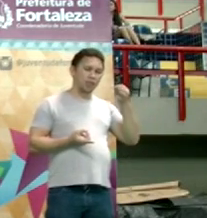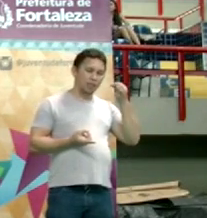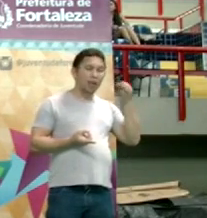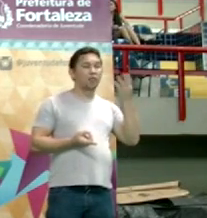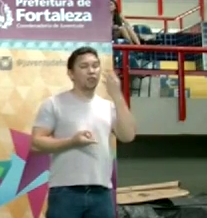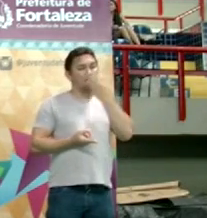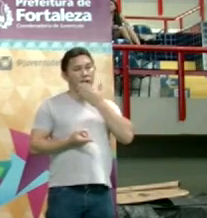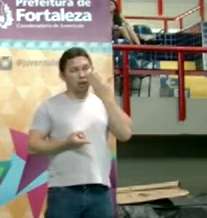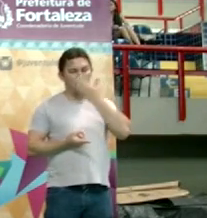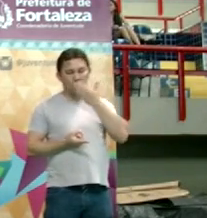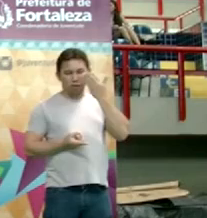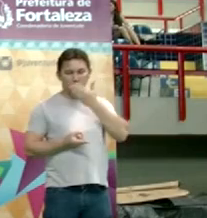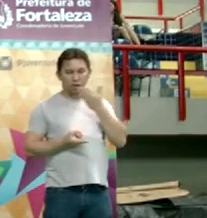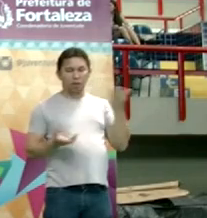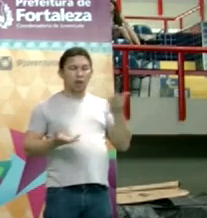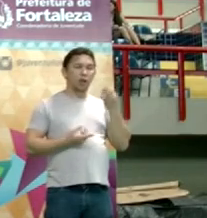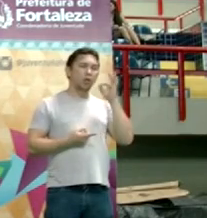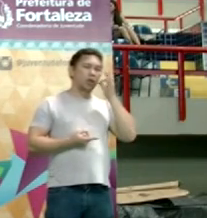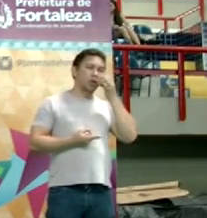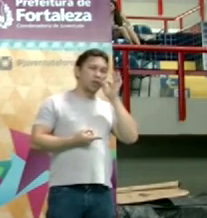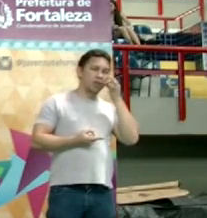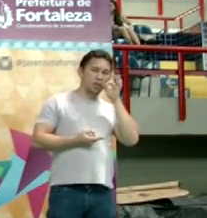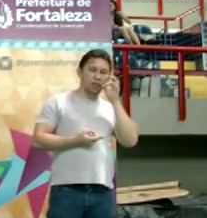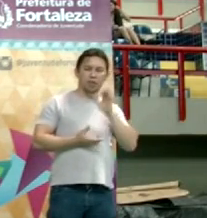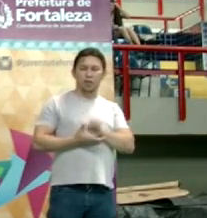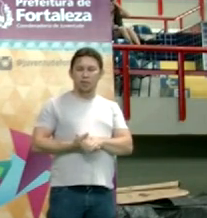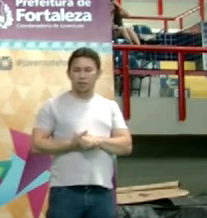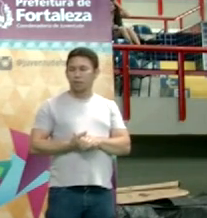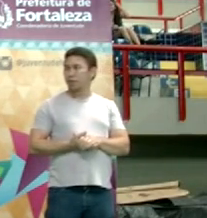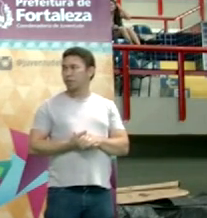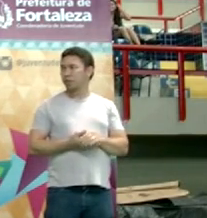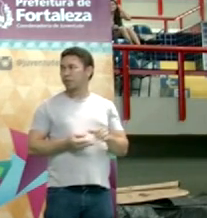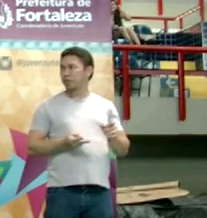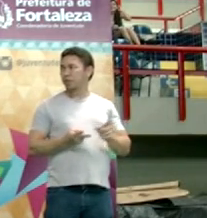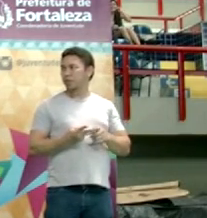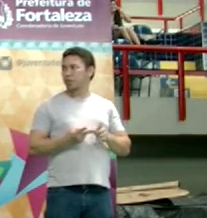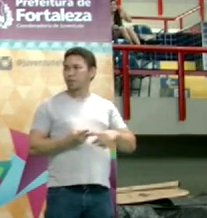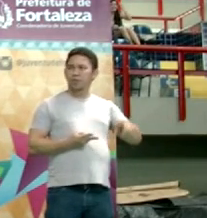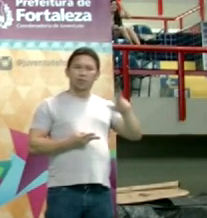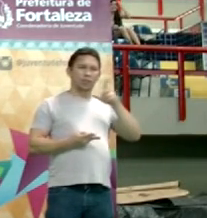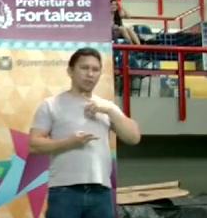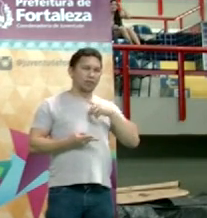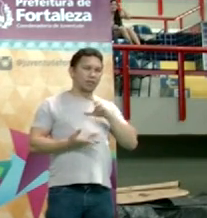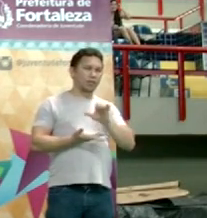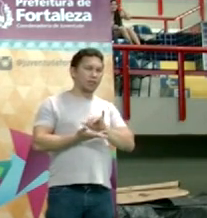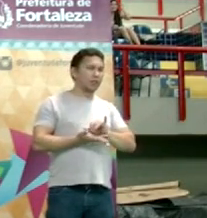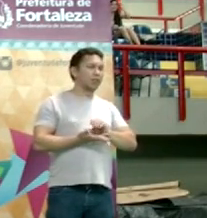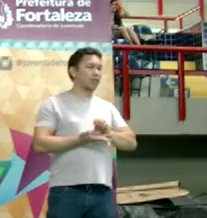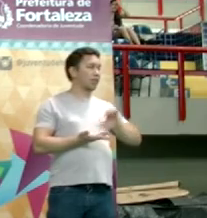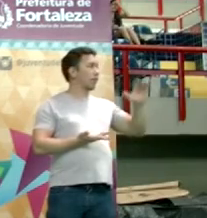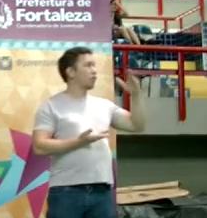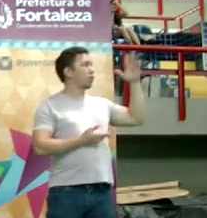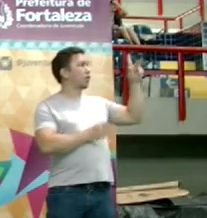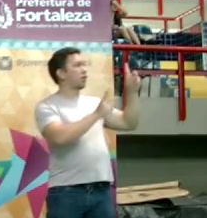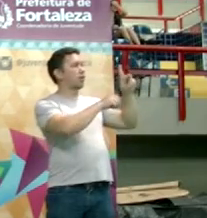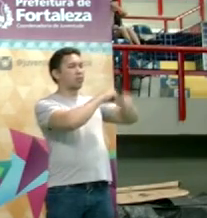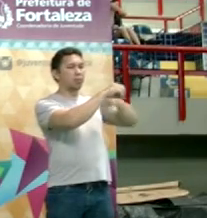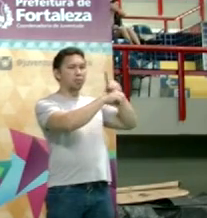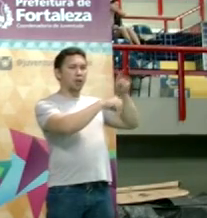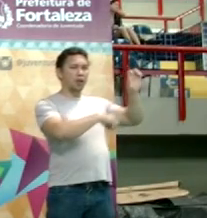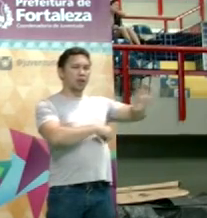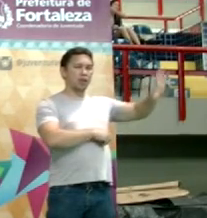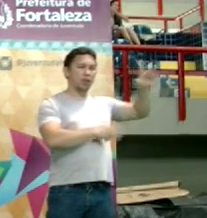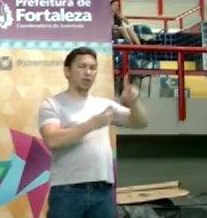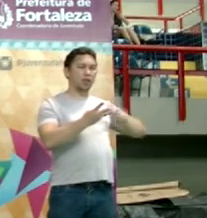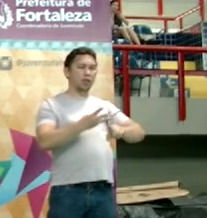foi açúcar, nesse momento agora é o café, mas é um produto principal. O A de agroexportação é voltado para o mercado externo, para a